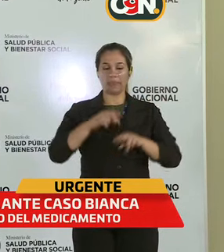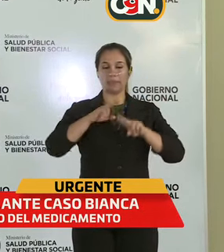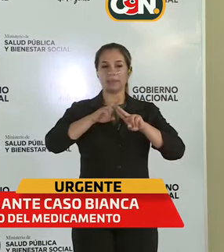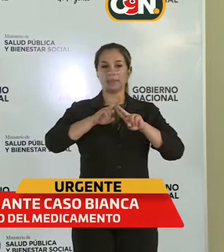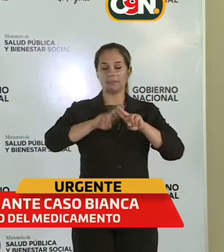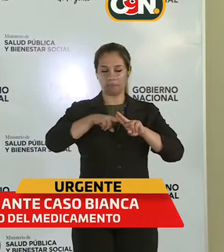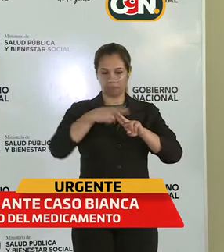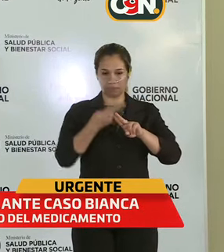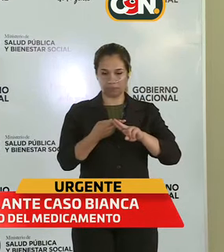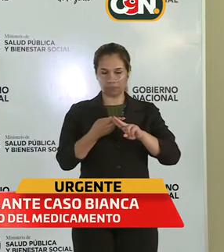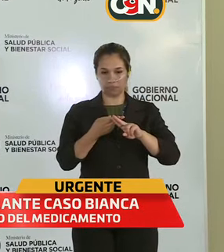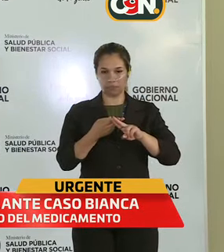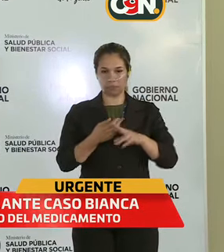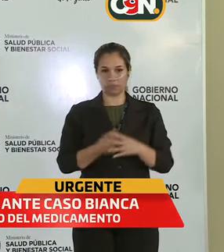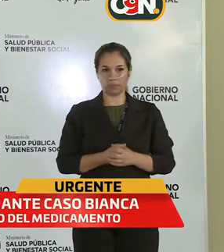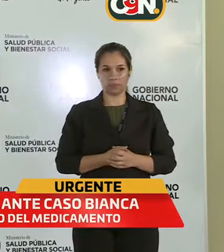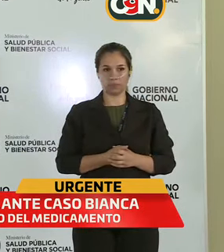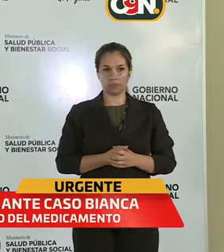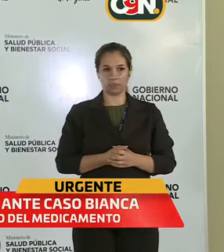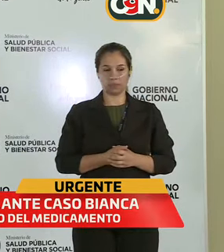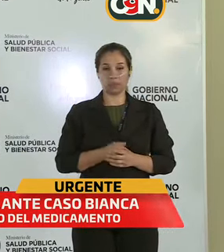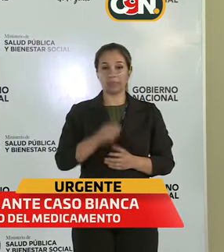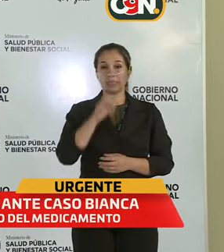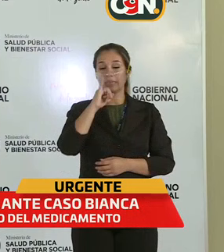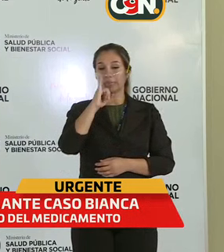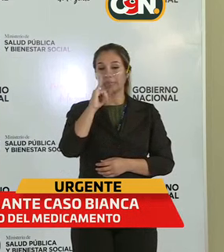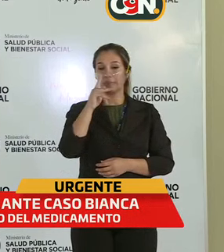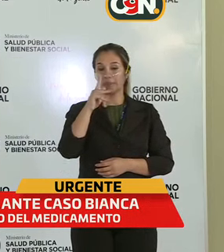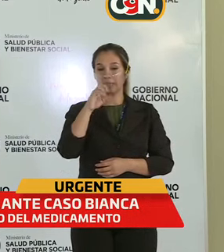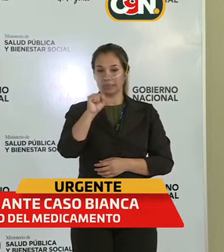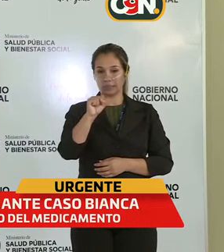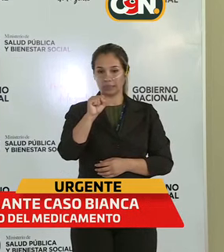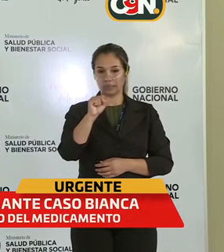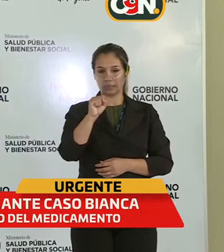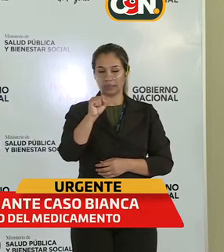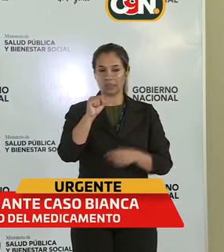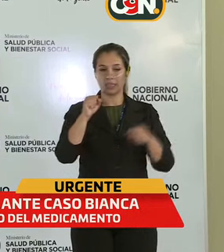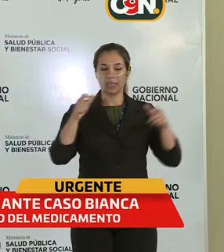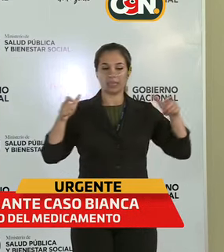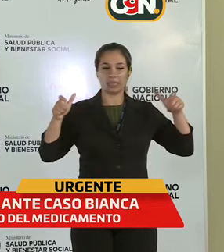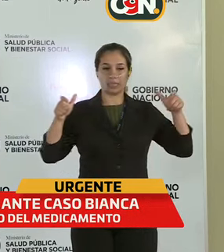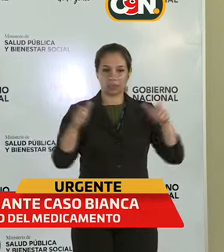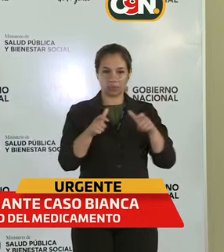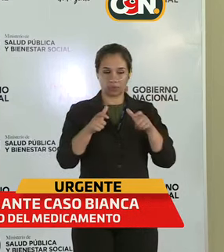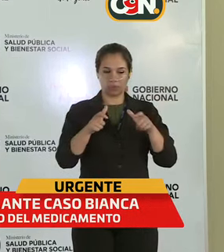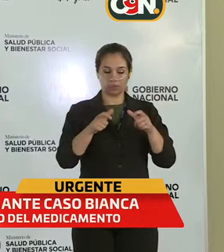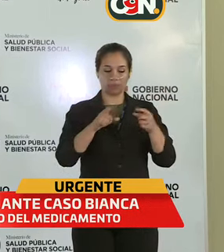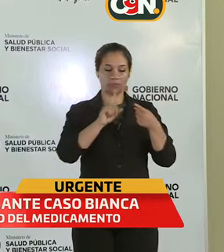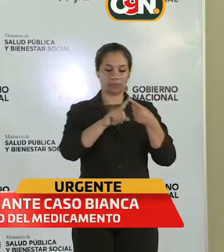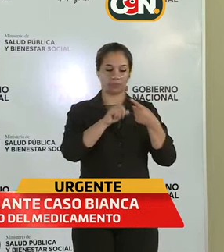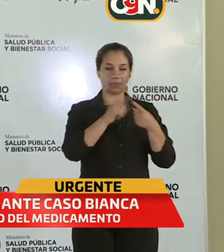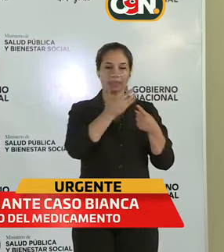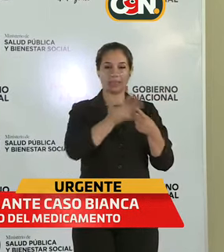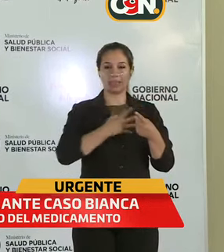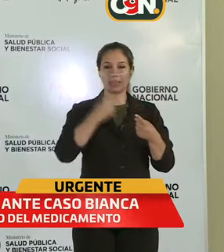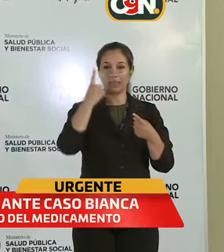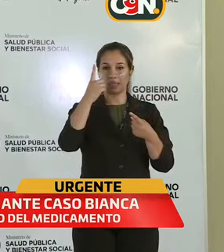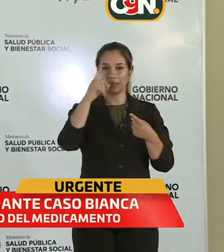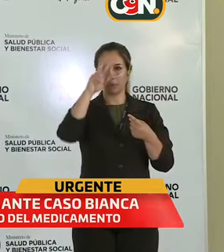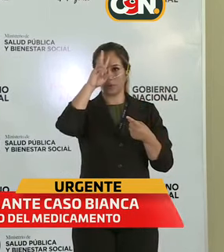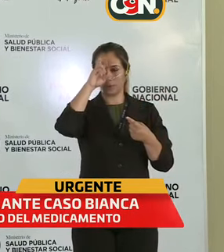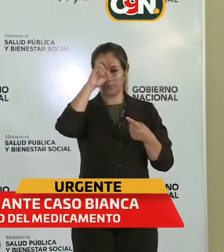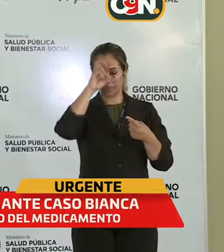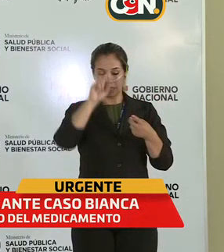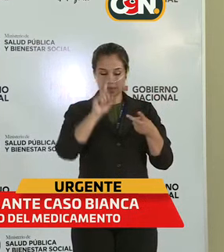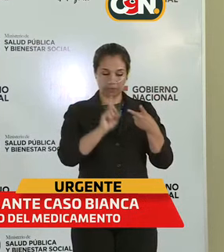Repito que en IPS se reunieron la dirección del hospital,